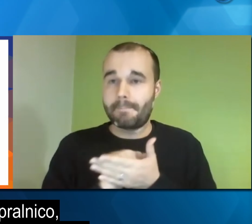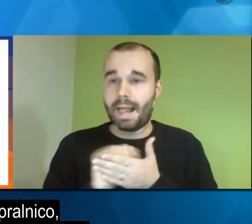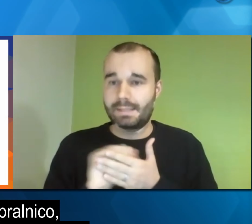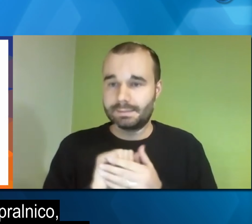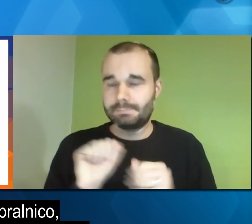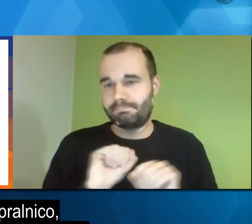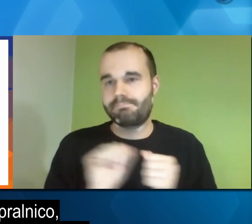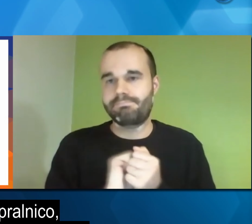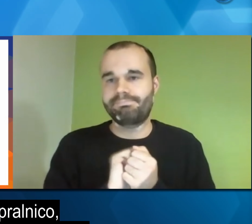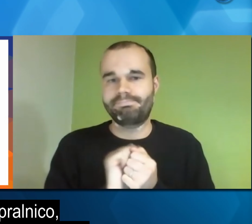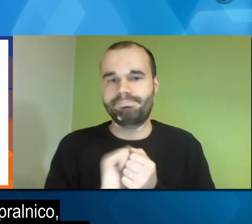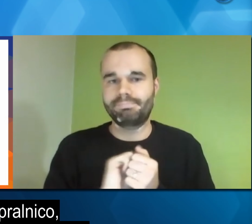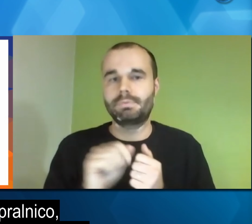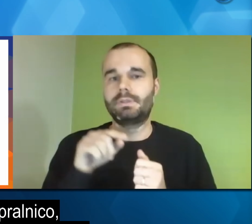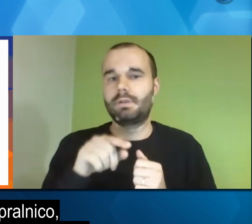Imajo tudi pralnico,